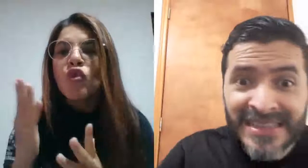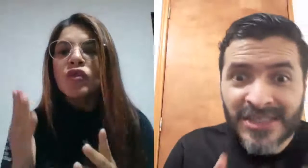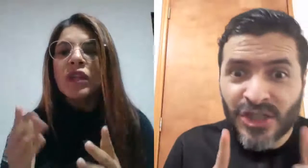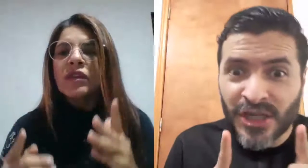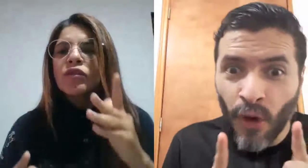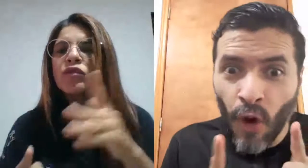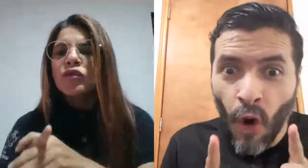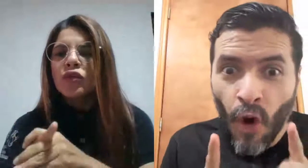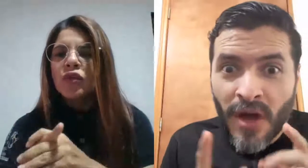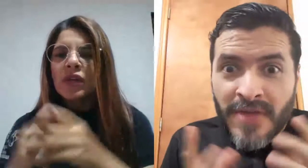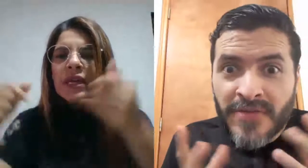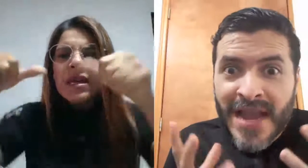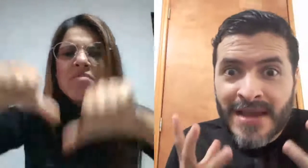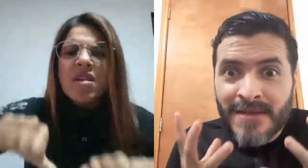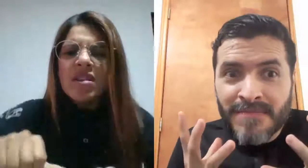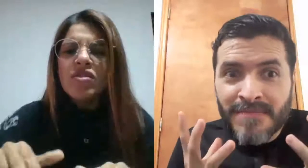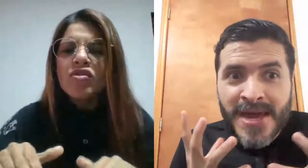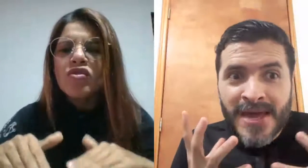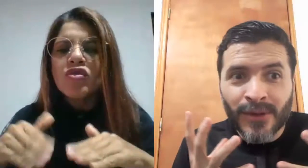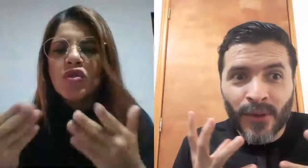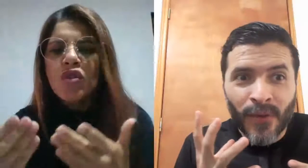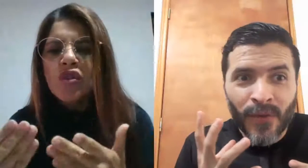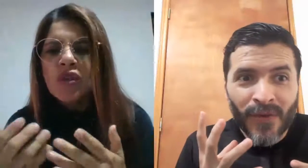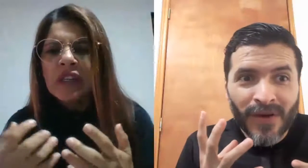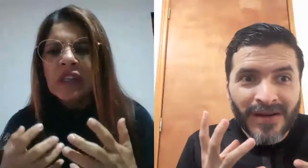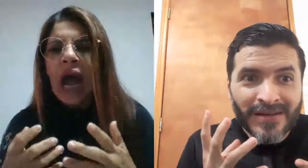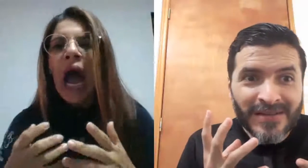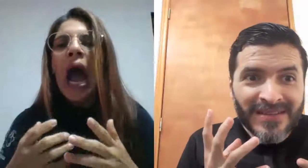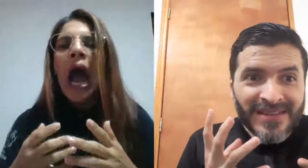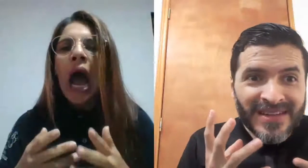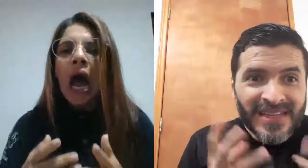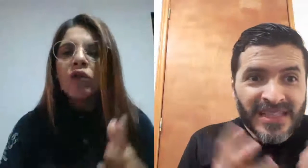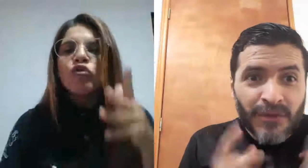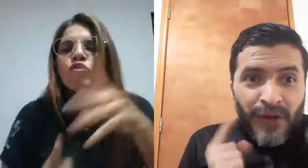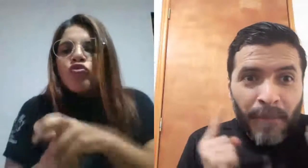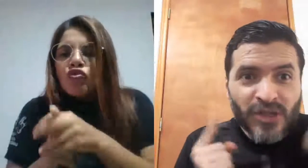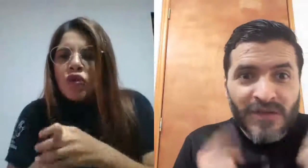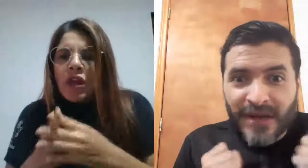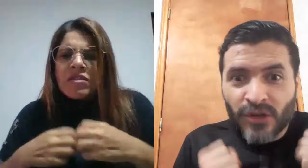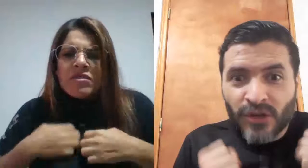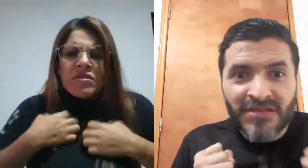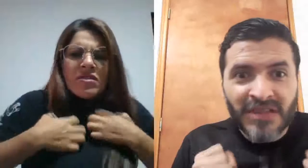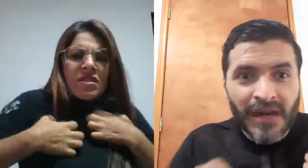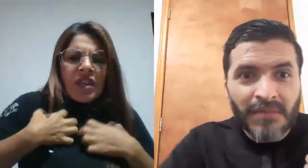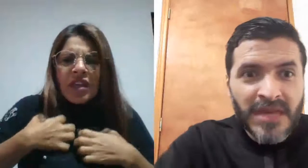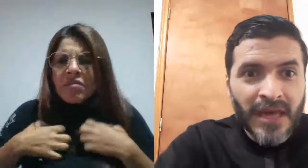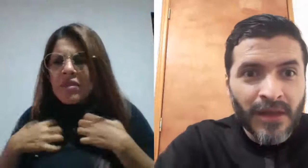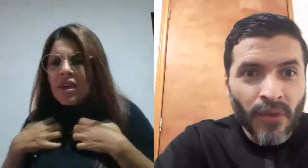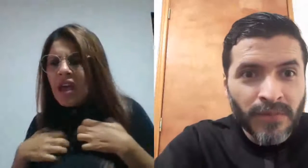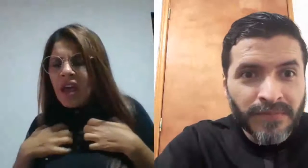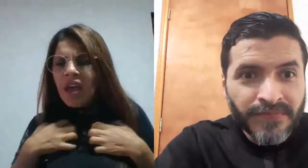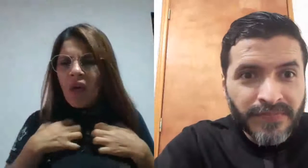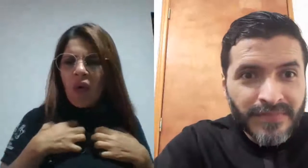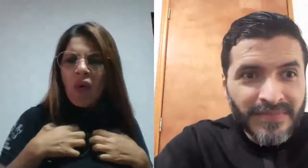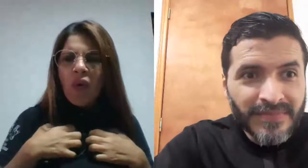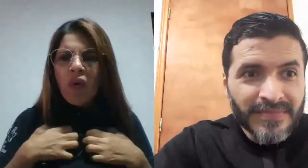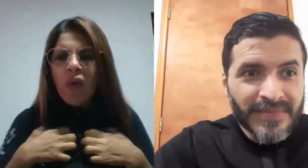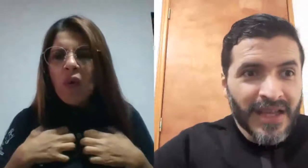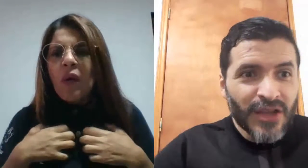procede, sino del miedo. Si fuera posible no sentir